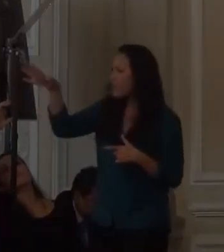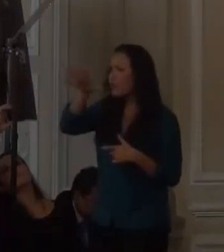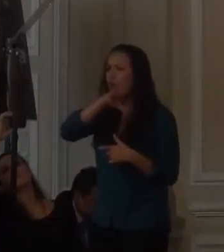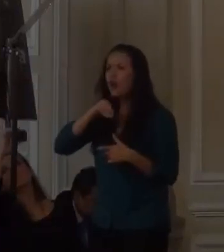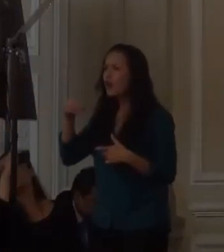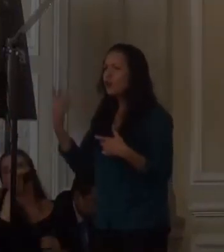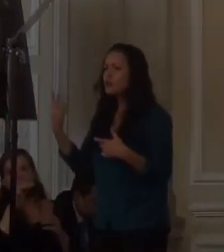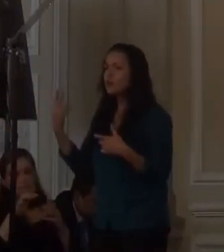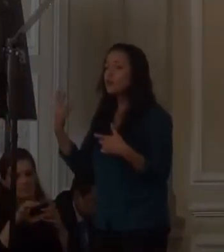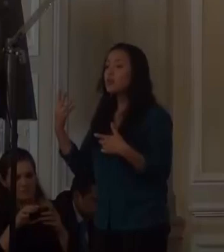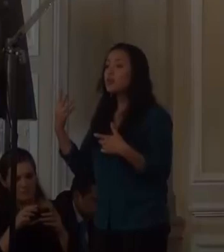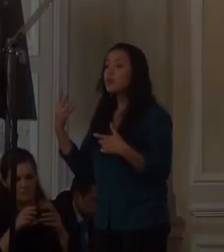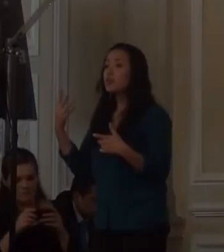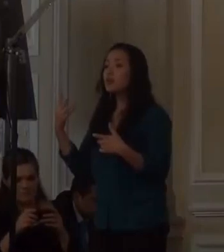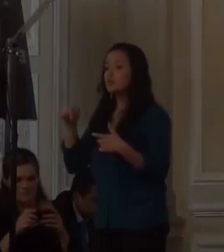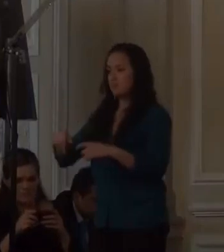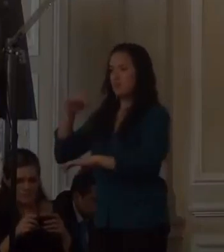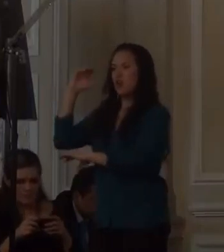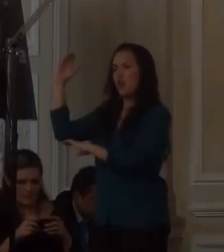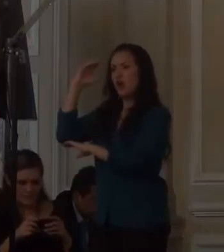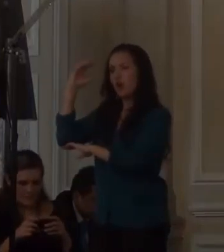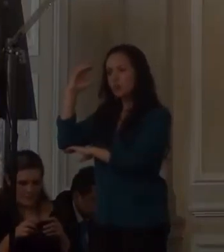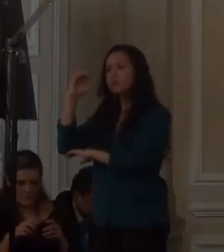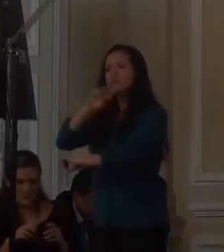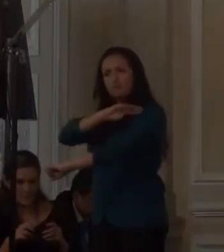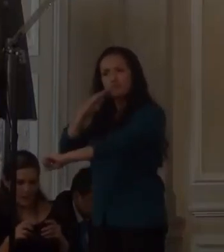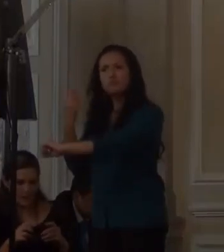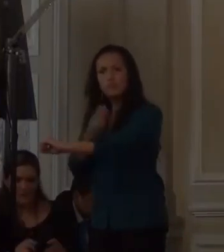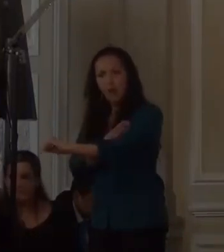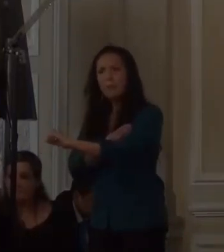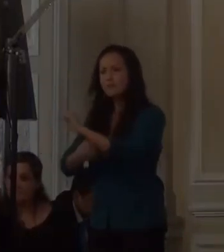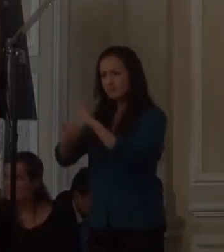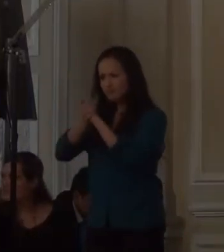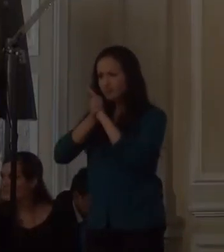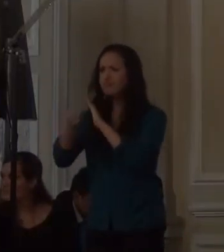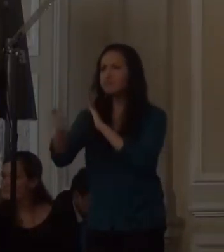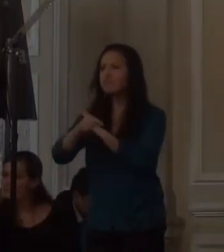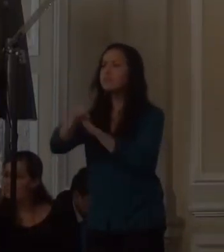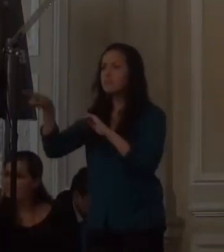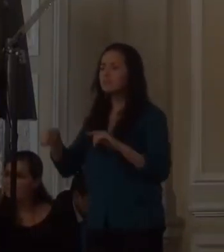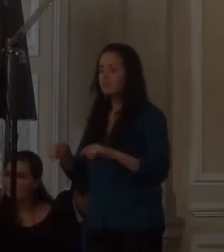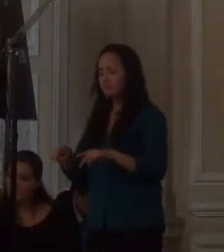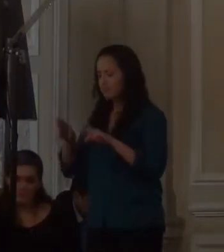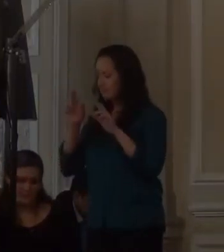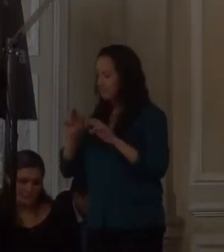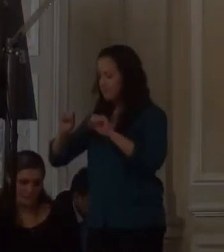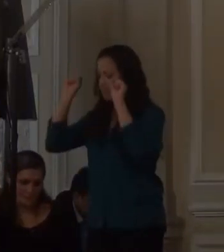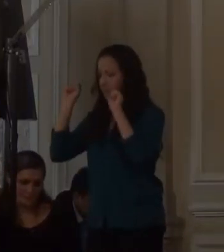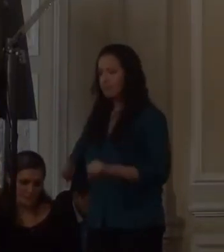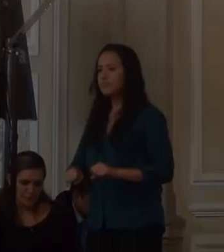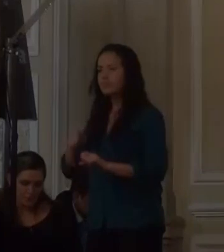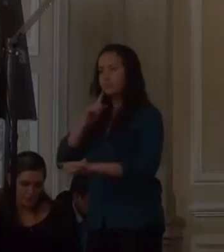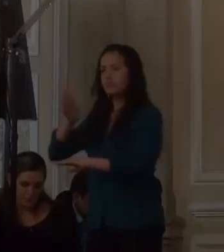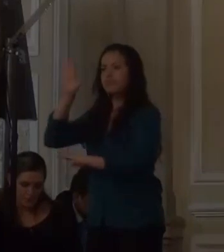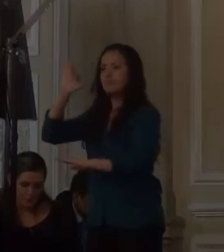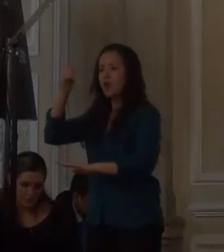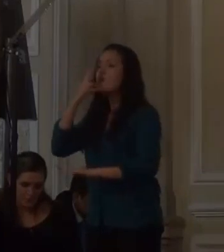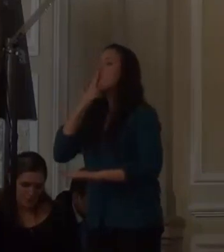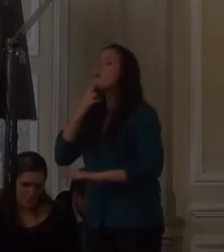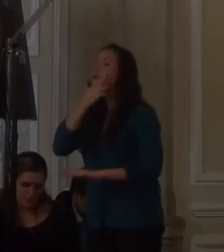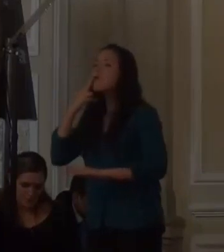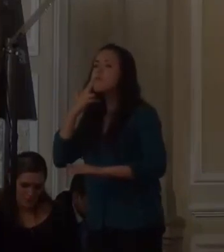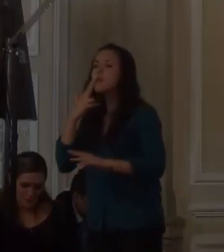como testigos, colombianos capaces y talentosos, ratificamos el compromiso con nuestros compatriotas